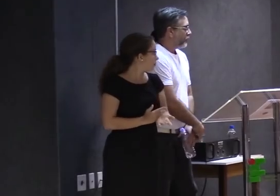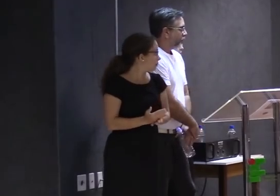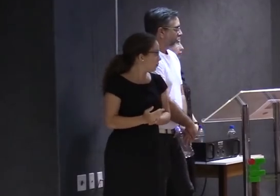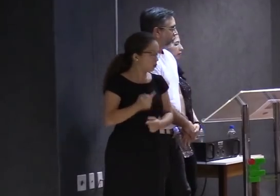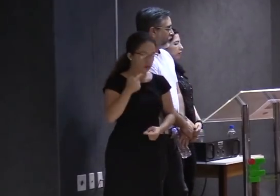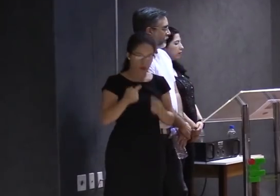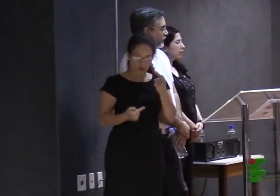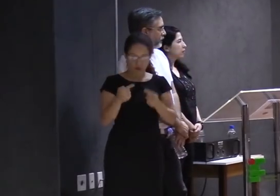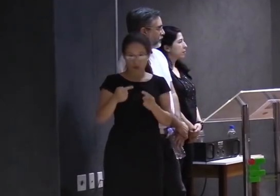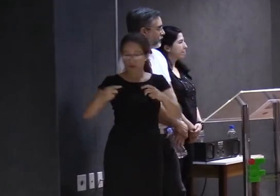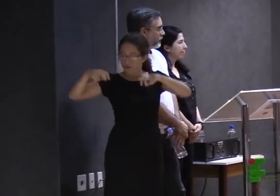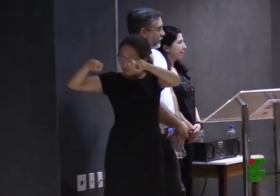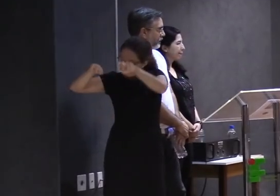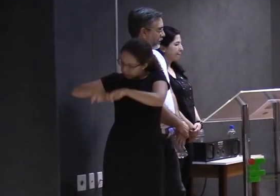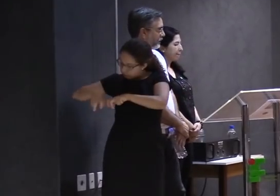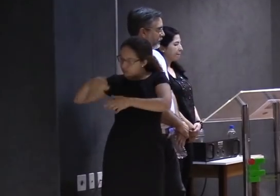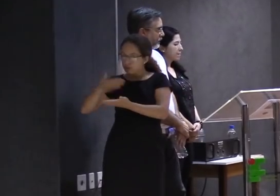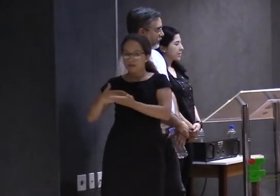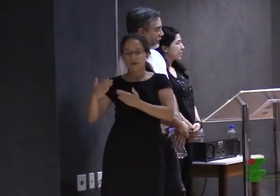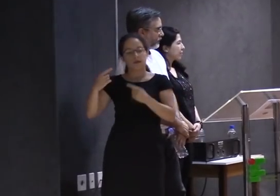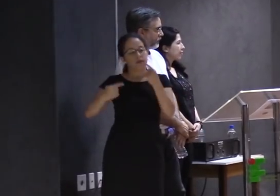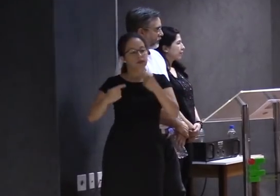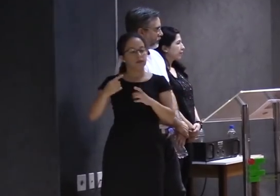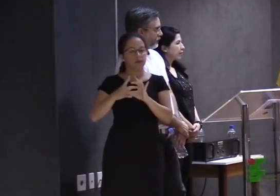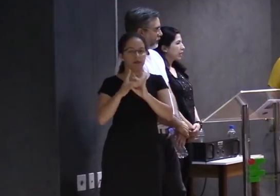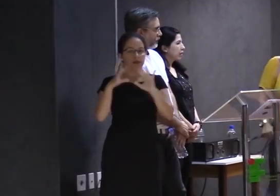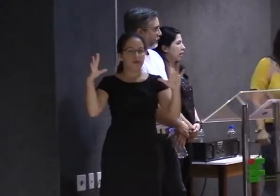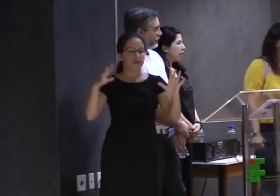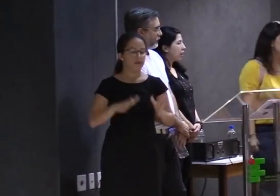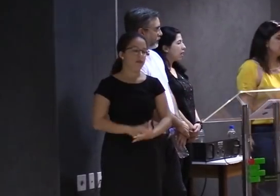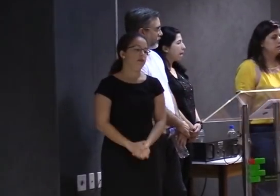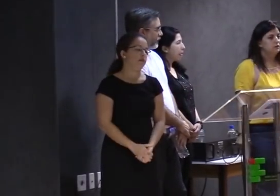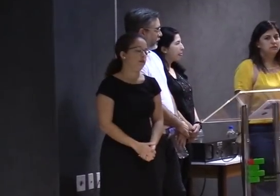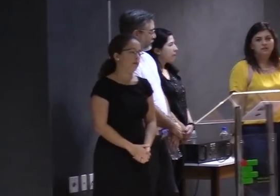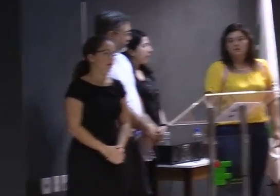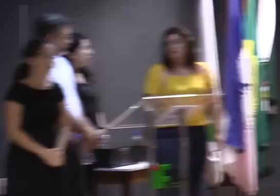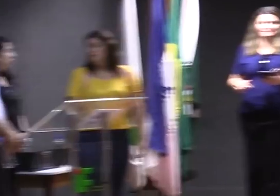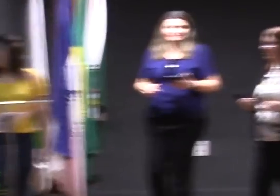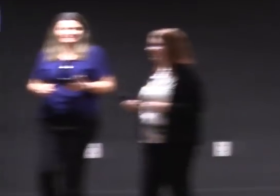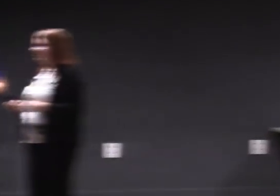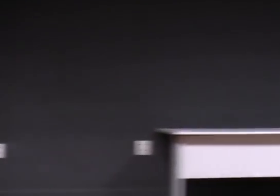Encontre um par e comece a discussão.